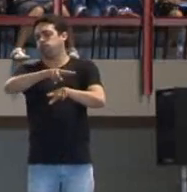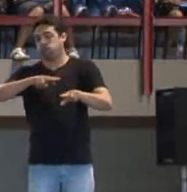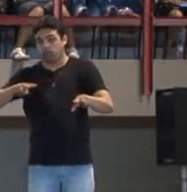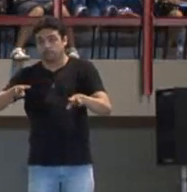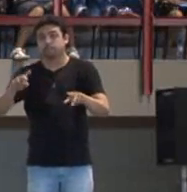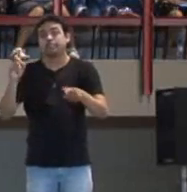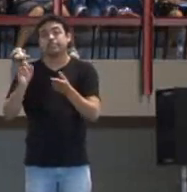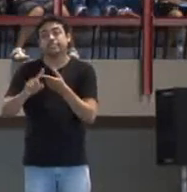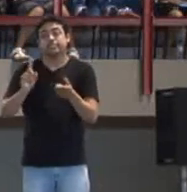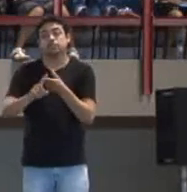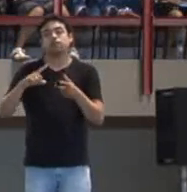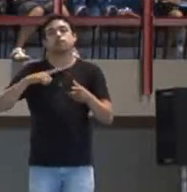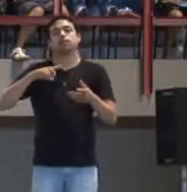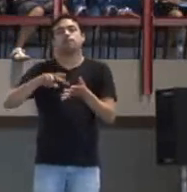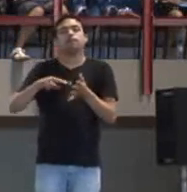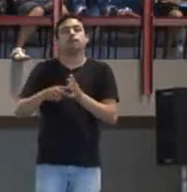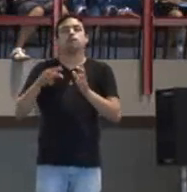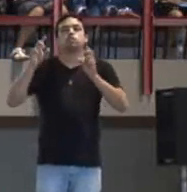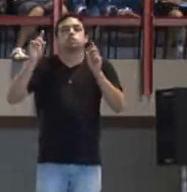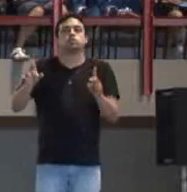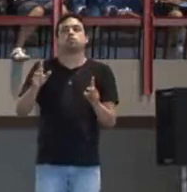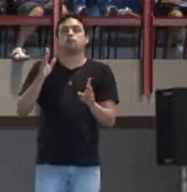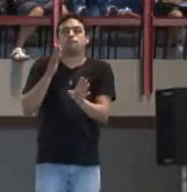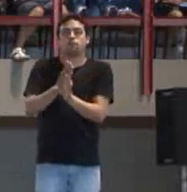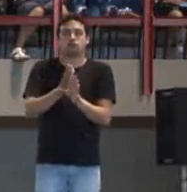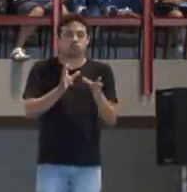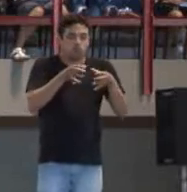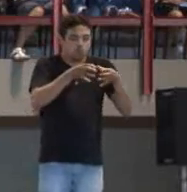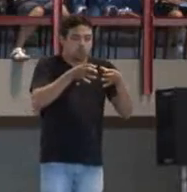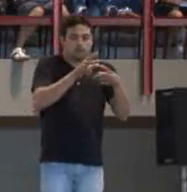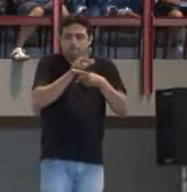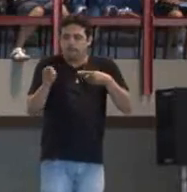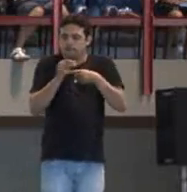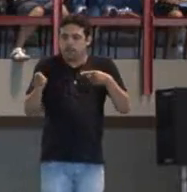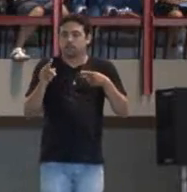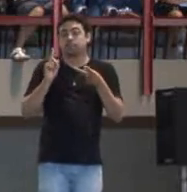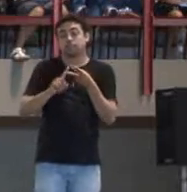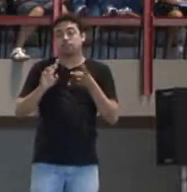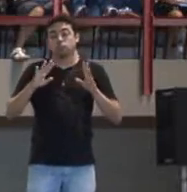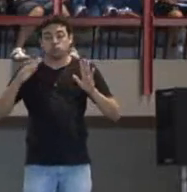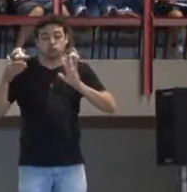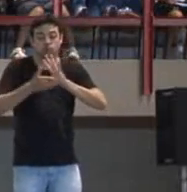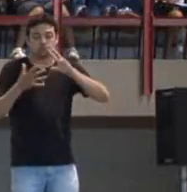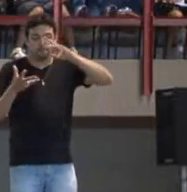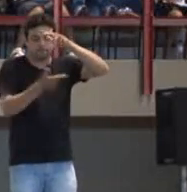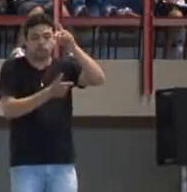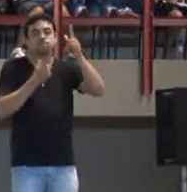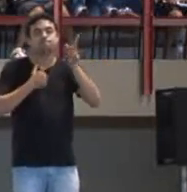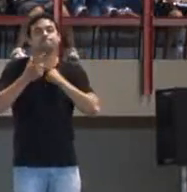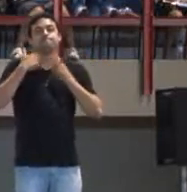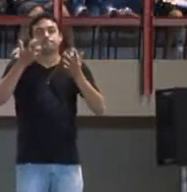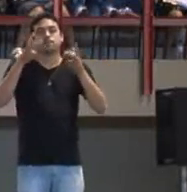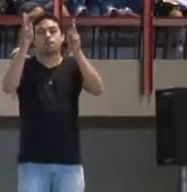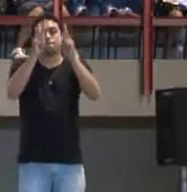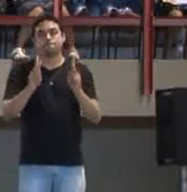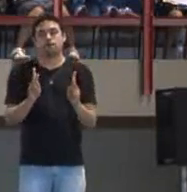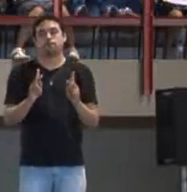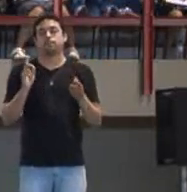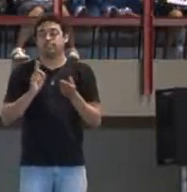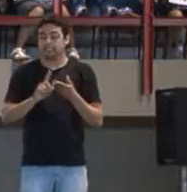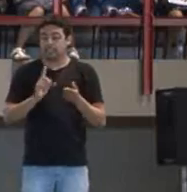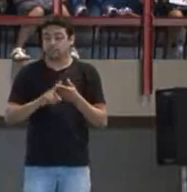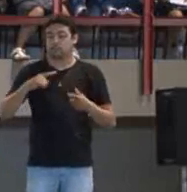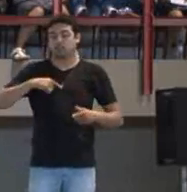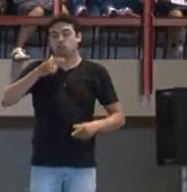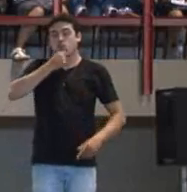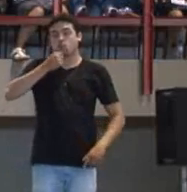vislumbrar que não era apenas o lado do Aliados mas todos queriam a paz eu vou mostrar para vocês um discurso de